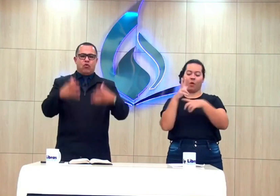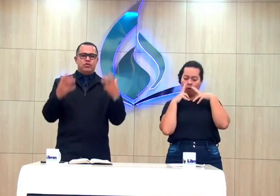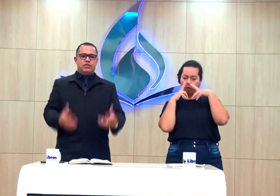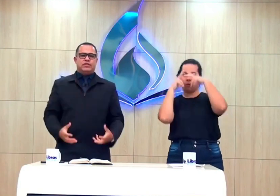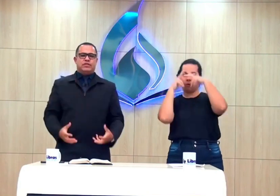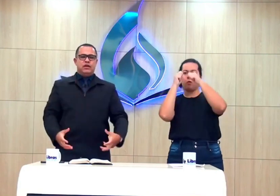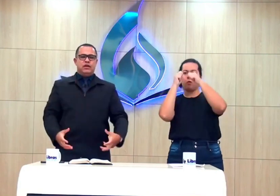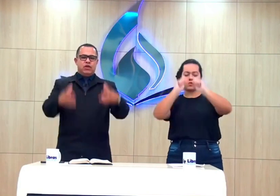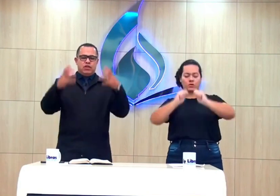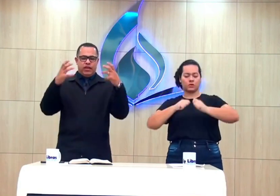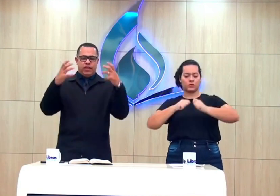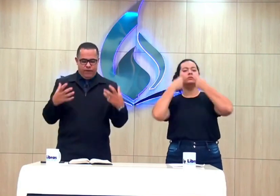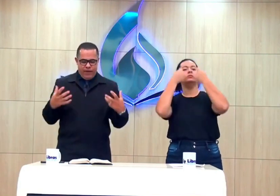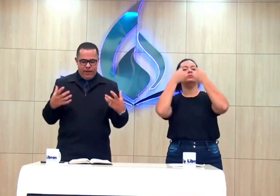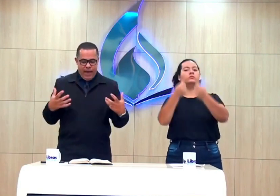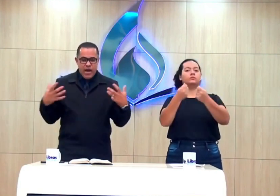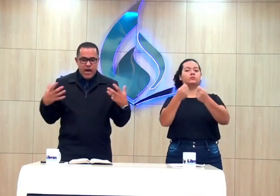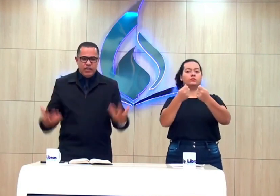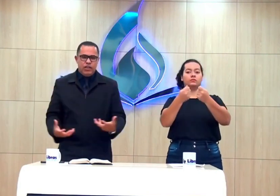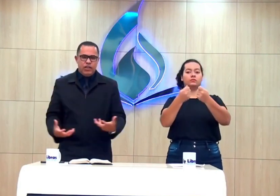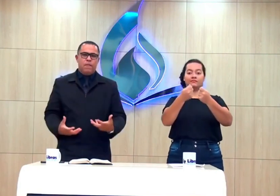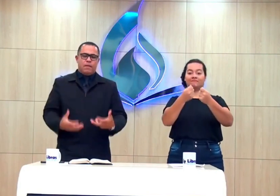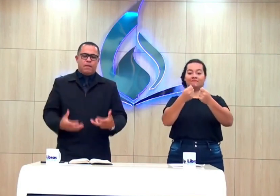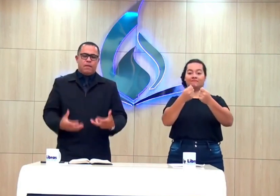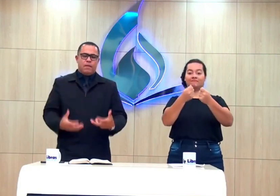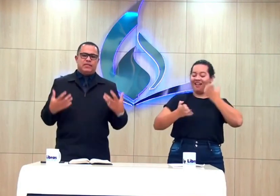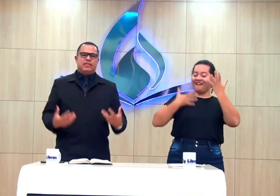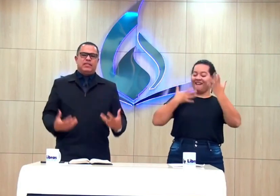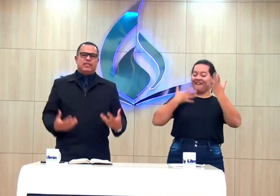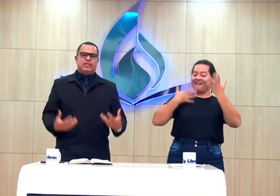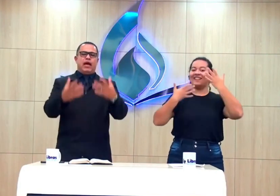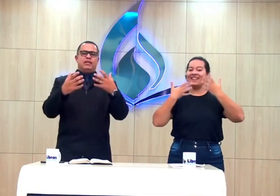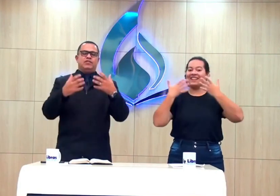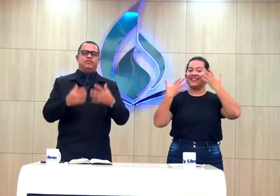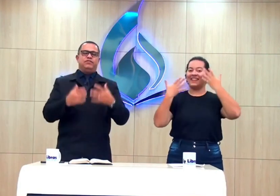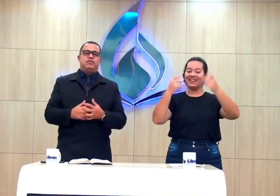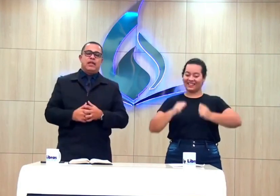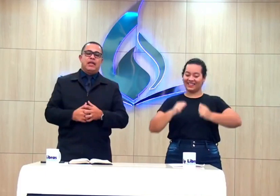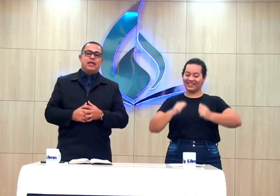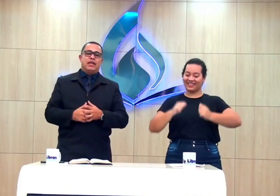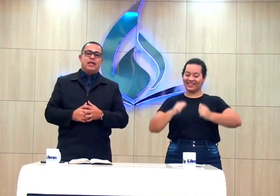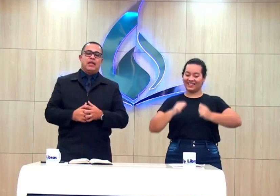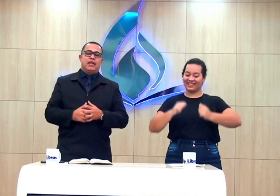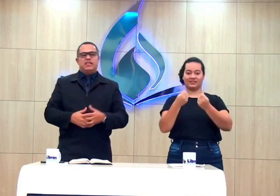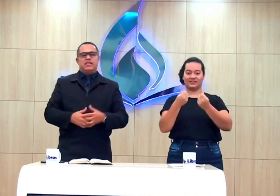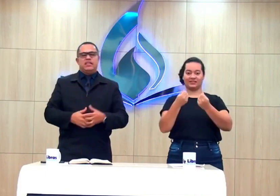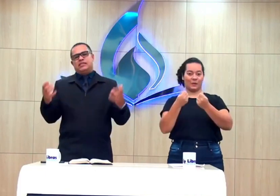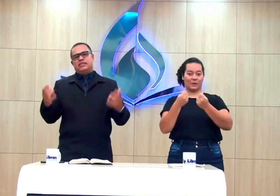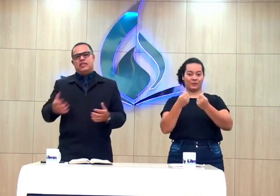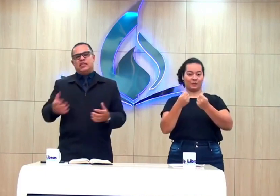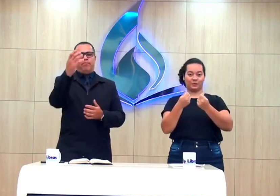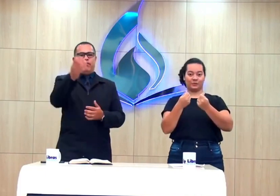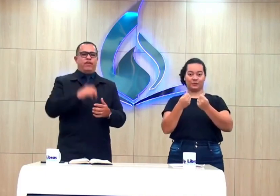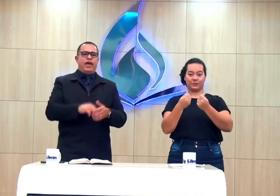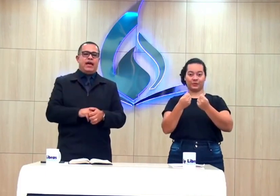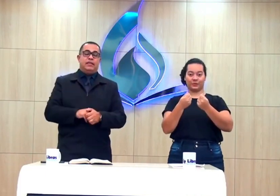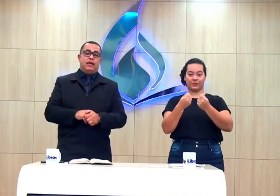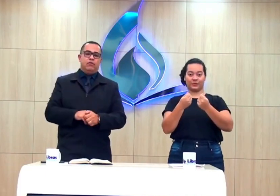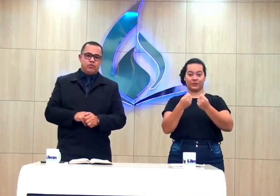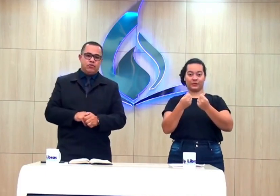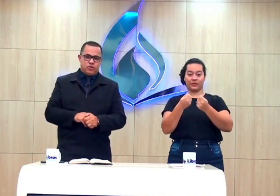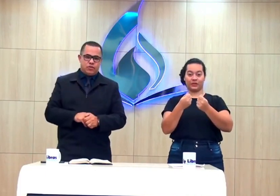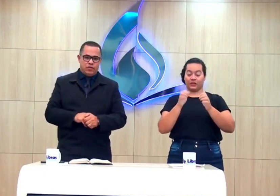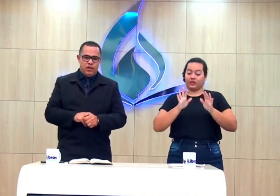força, condição, ânimo para passar por adversidades. E se assim aprover